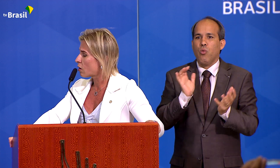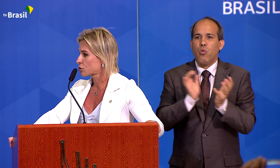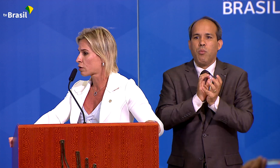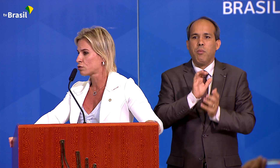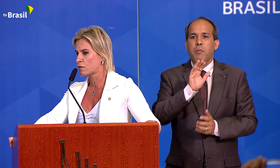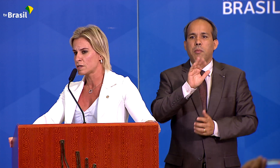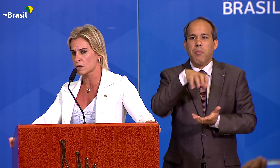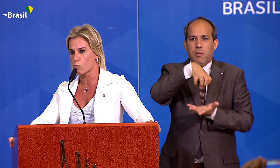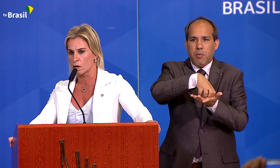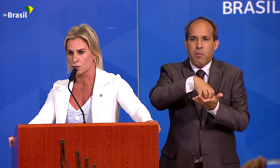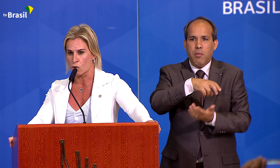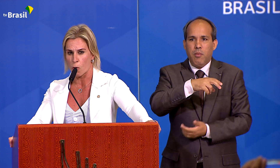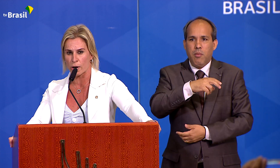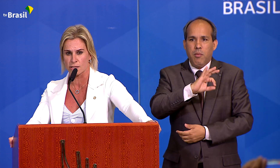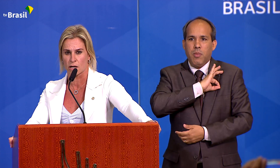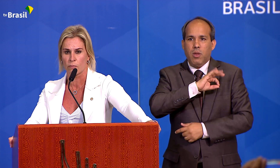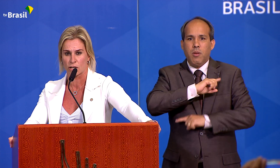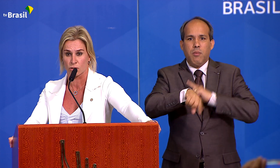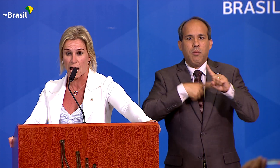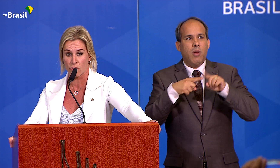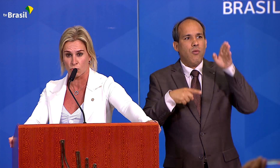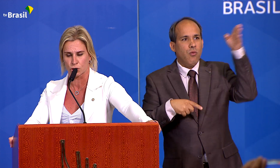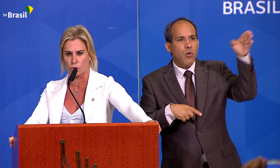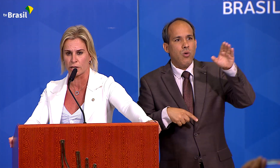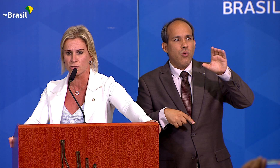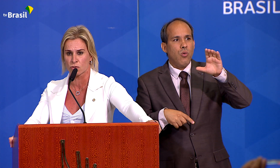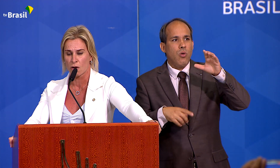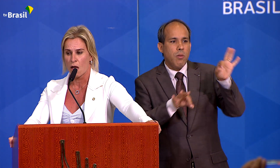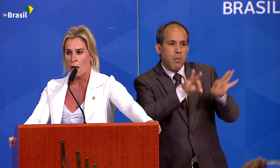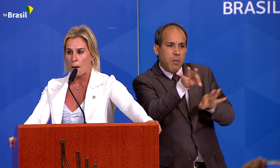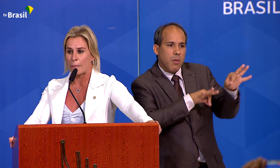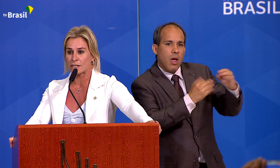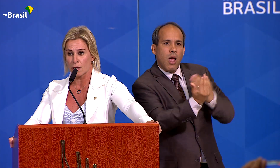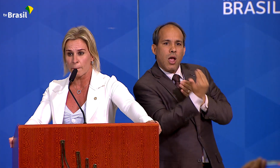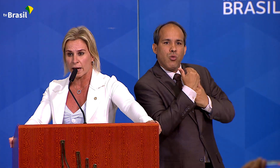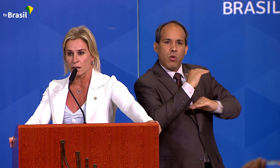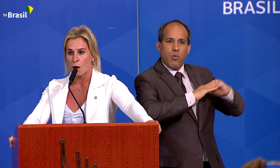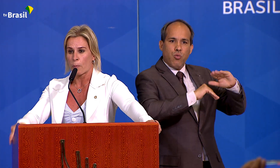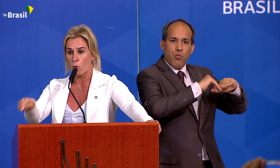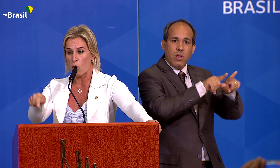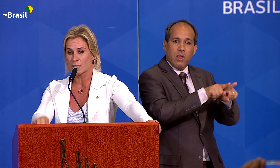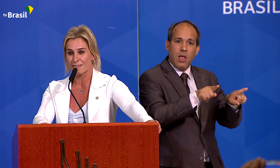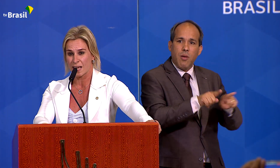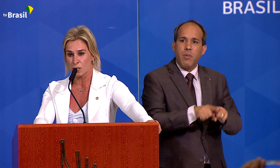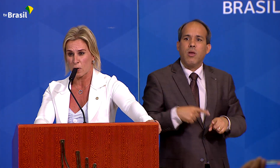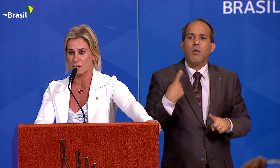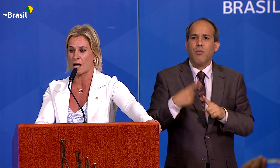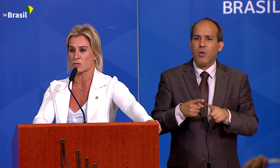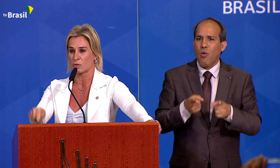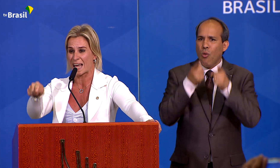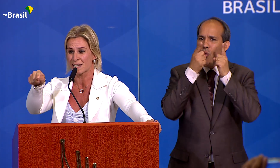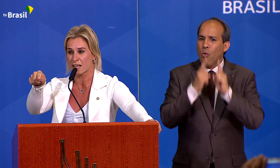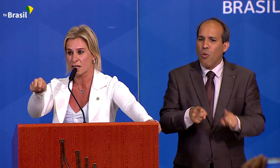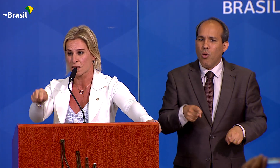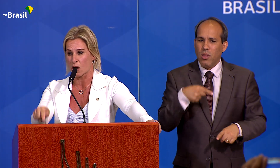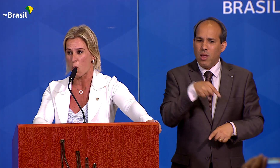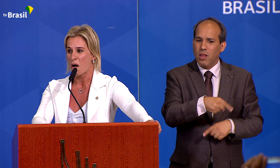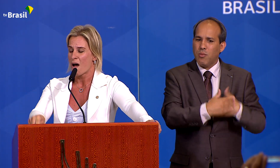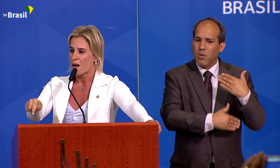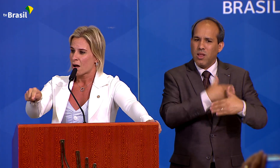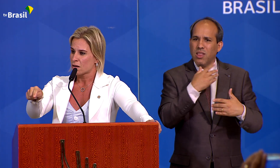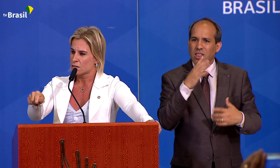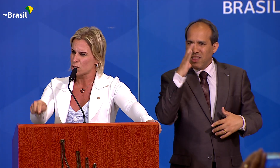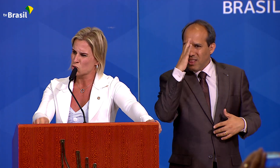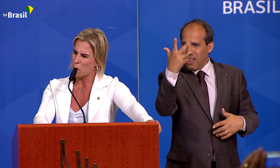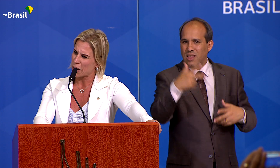EA lógica que os 25 anos de corporação me ajudaram a construir isso mas também por conta desse processo dessa